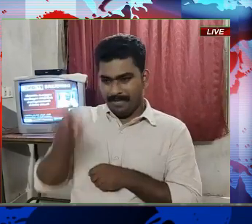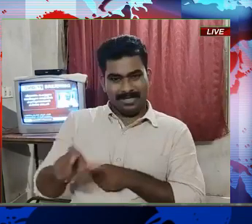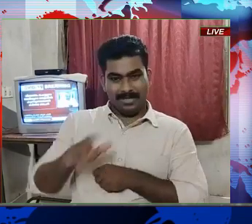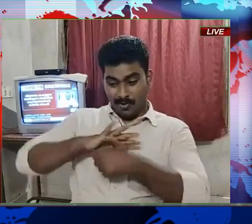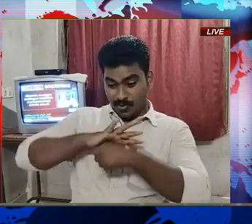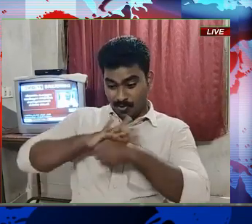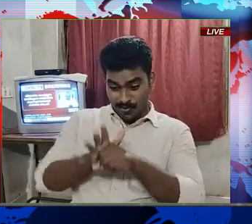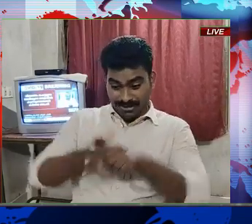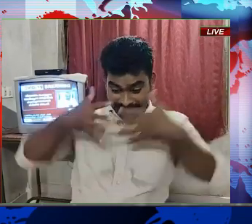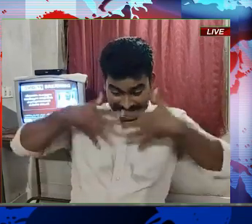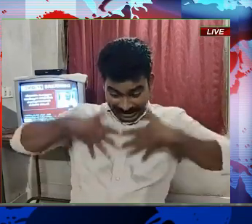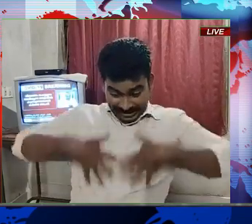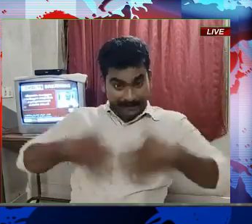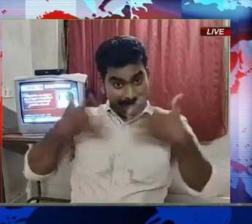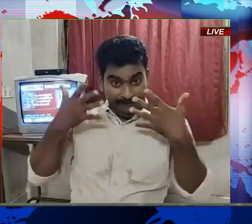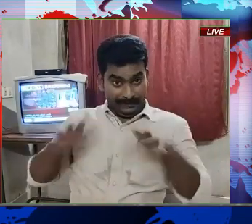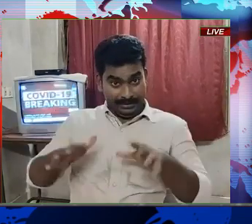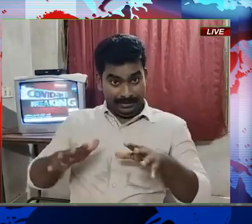ചിലപ്പോൾ അത്തരം ആളുകളെ